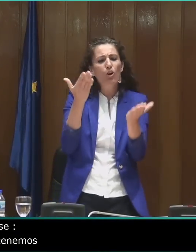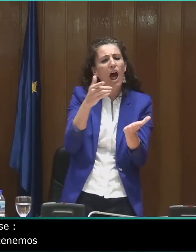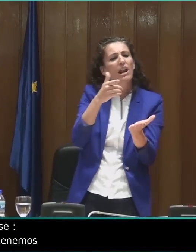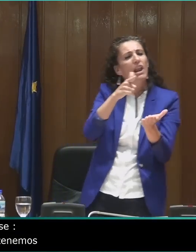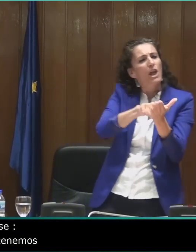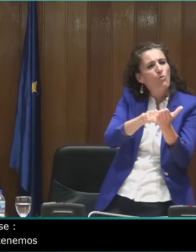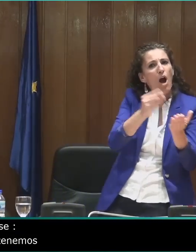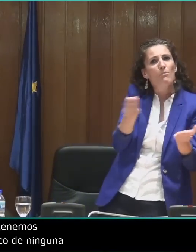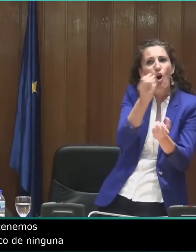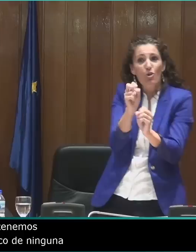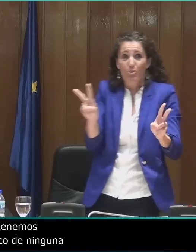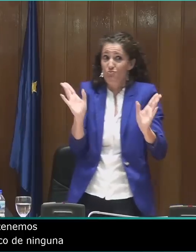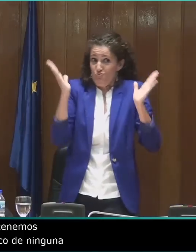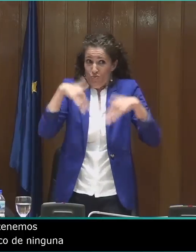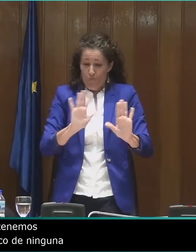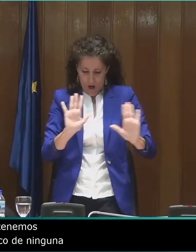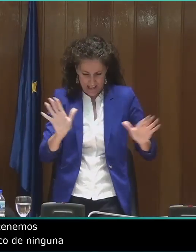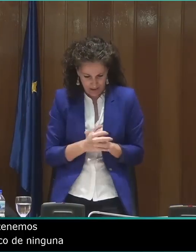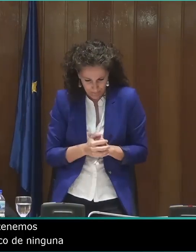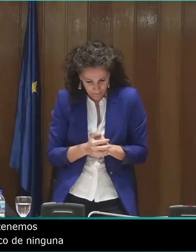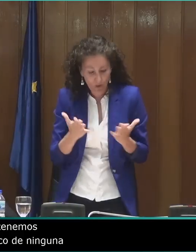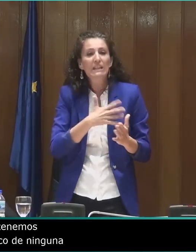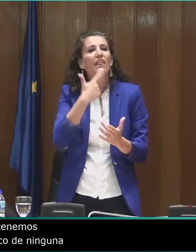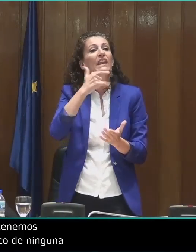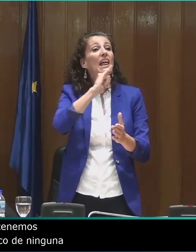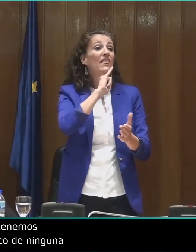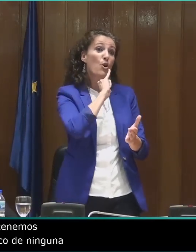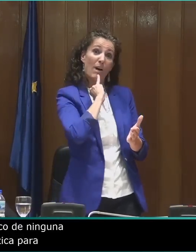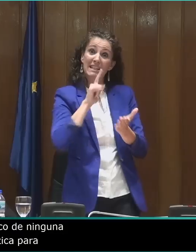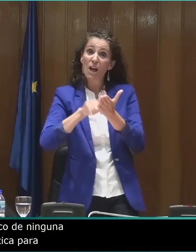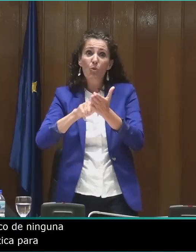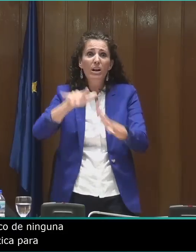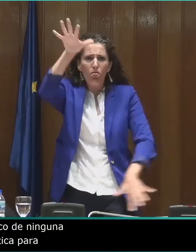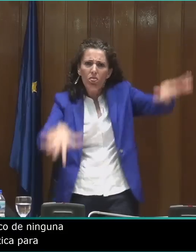lingüística para determinar si una lengua es mejor o peor.